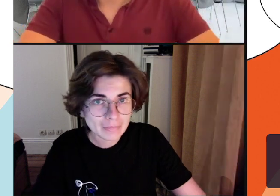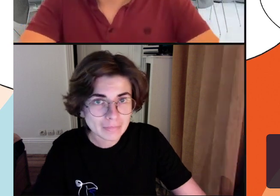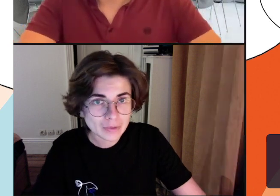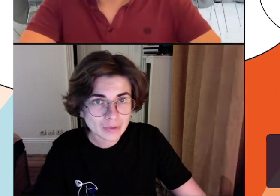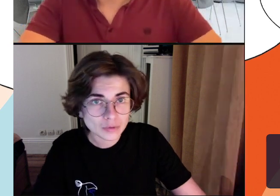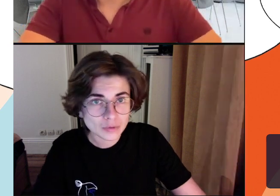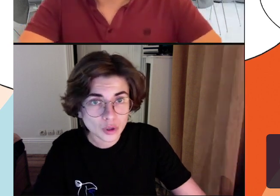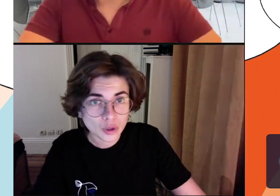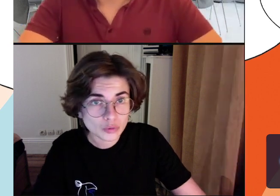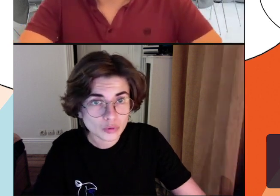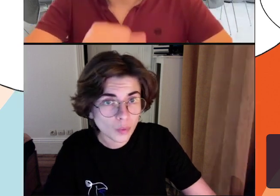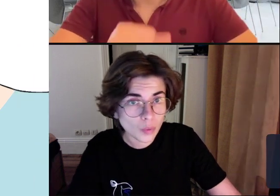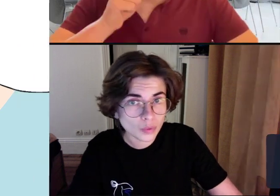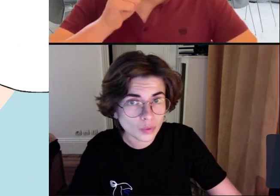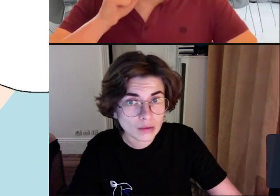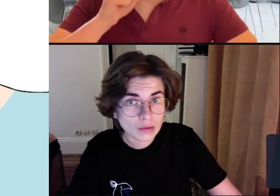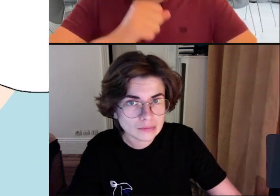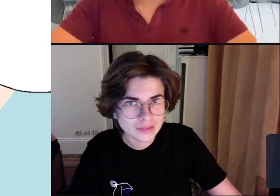qu'on entend tout le monde, quoi.